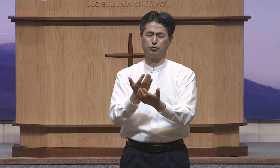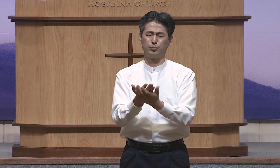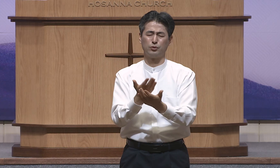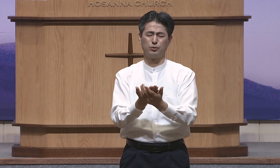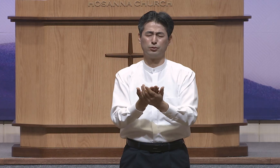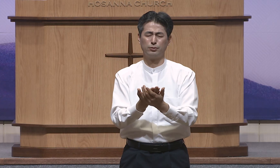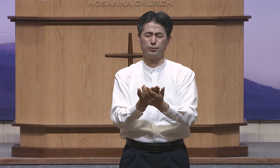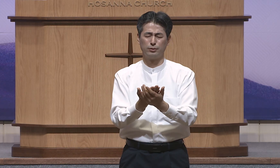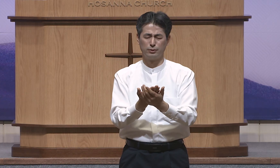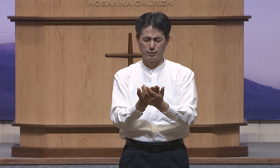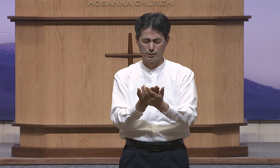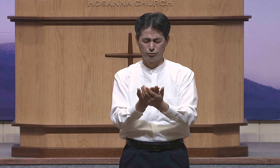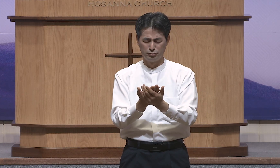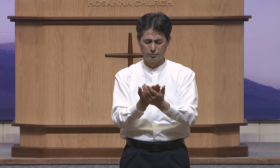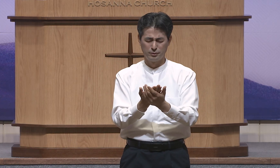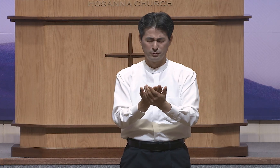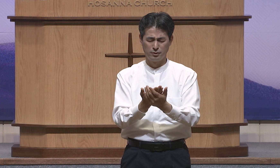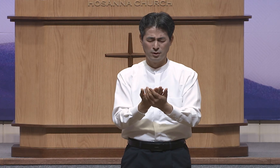주님의 영광을 보게 하여 주옵소서.